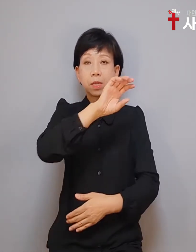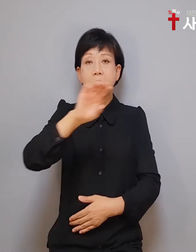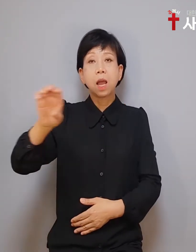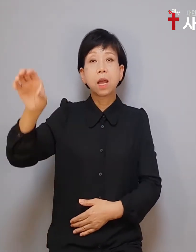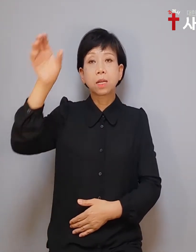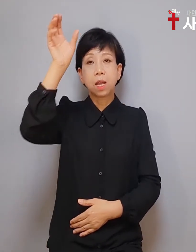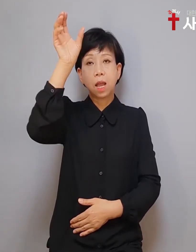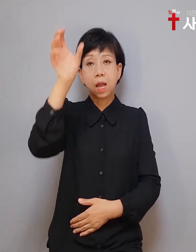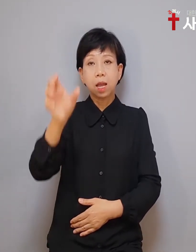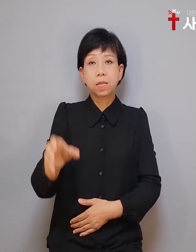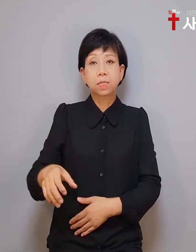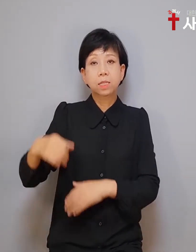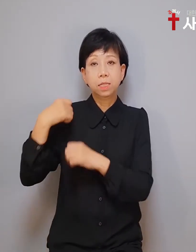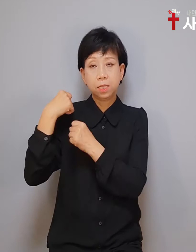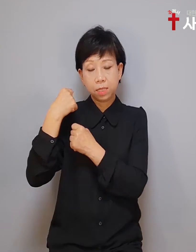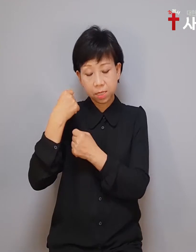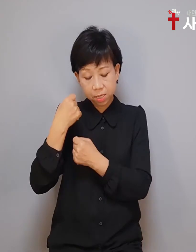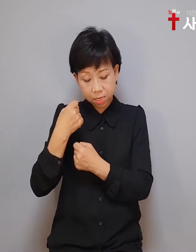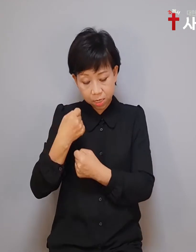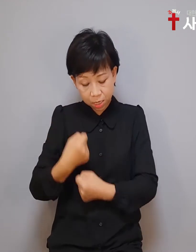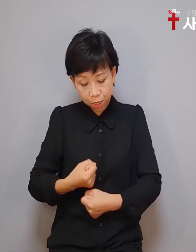십자가 지신